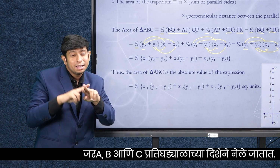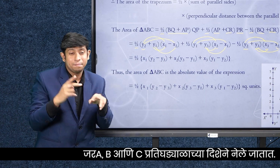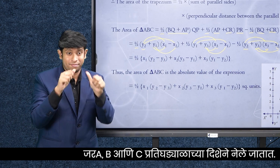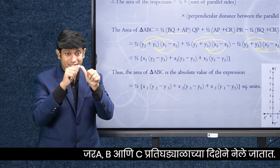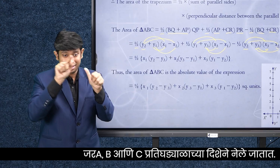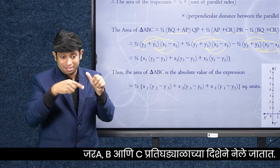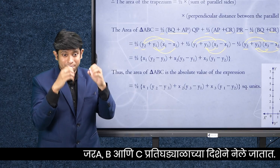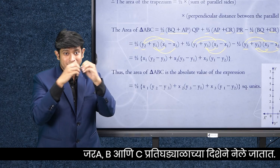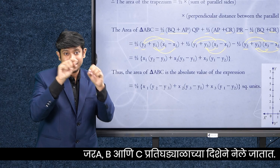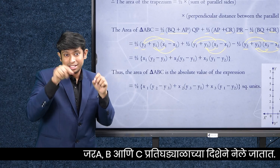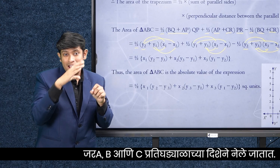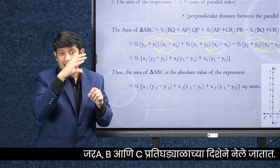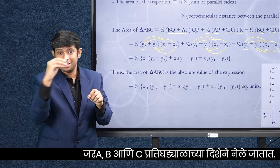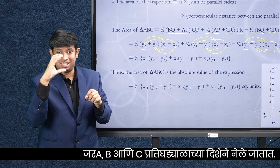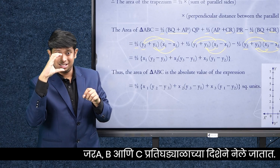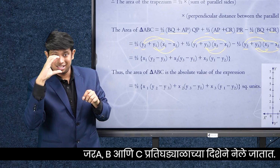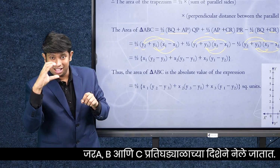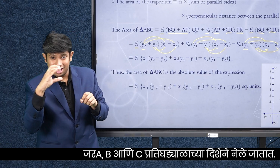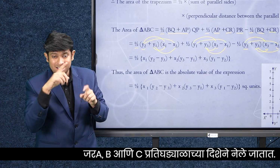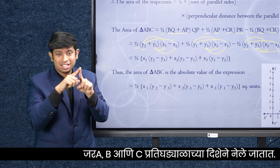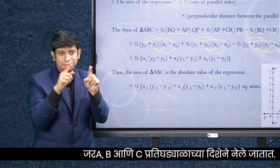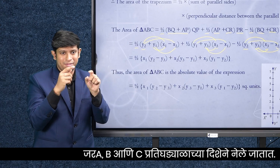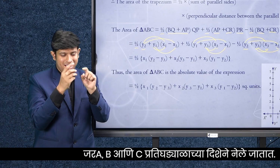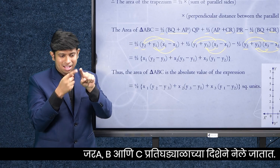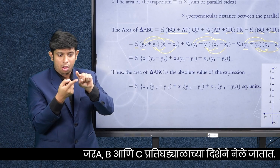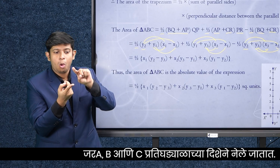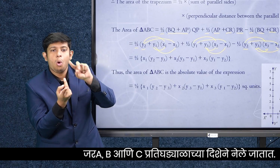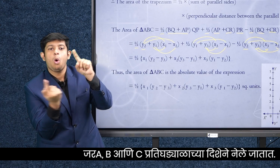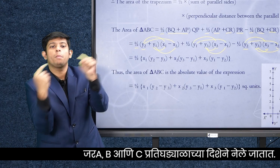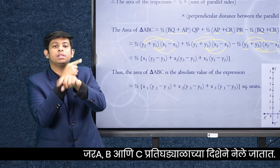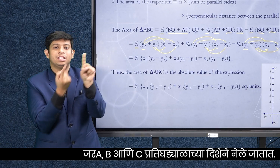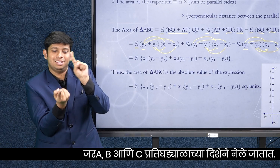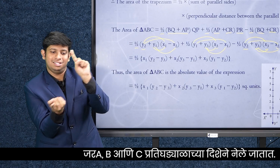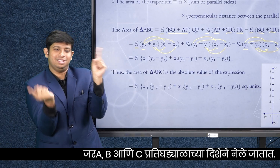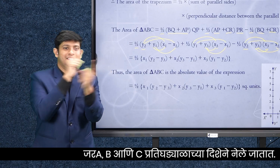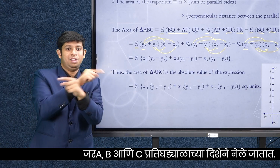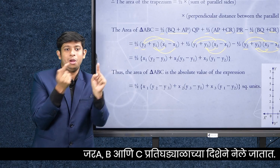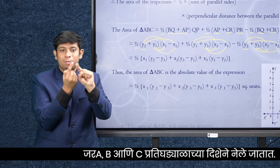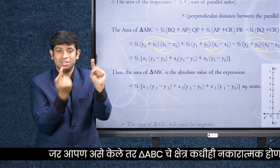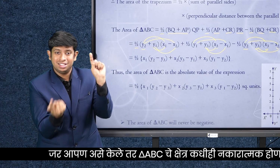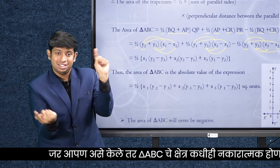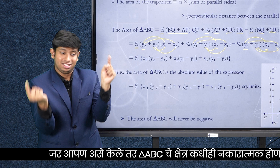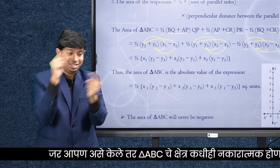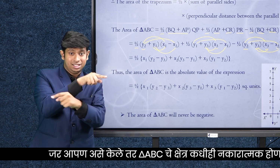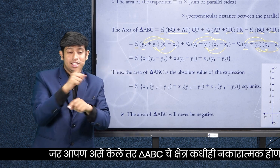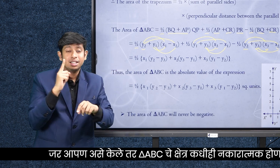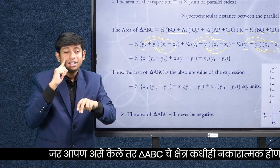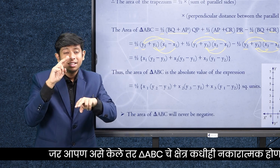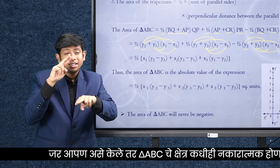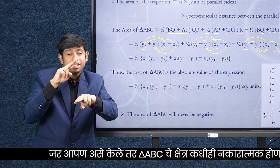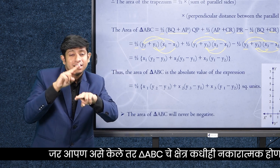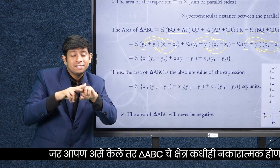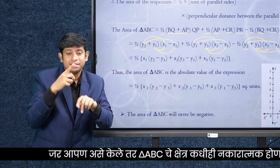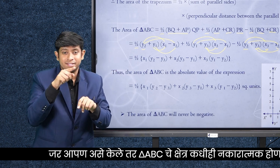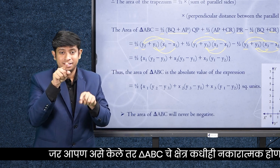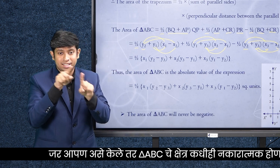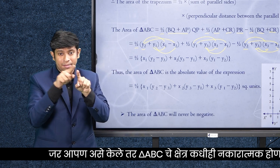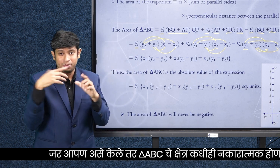जर ए बी आणि सी प्रतिघड्याळाच्या दिशेने नेले जातात. जर आपण असे केले तर ट्रायंगल एबीसी